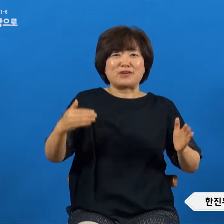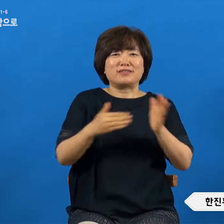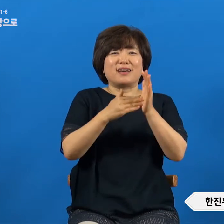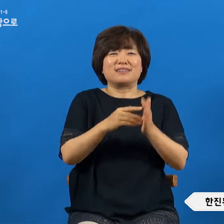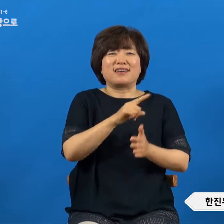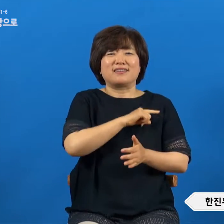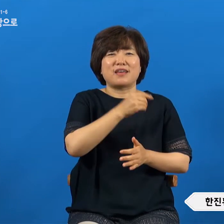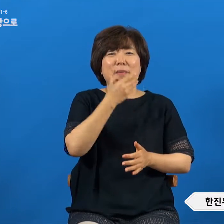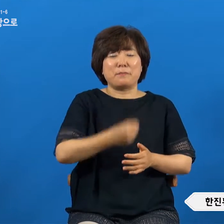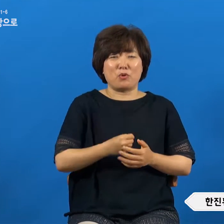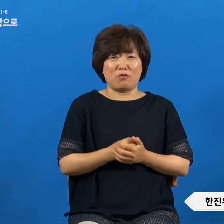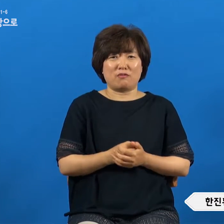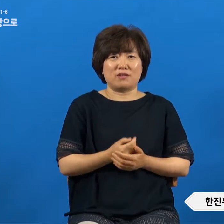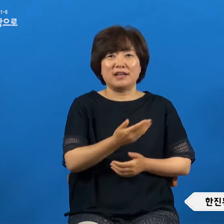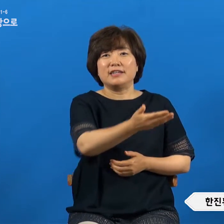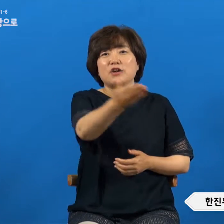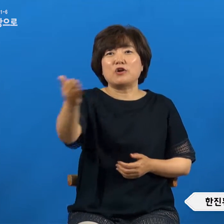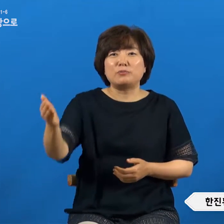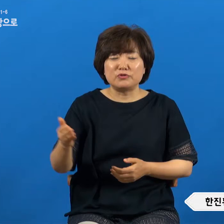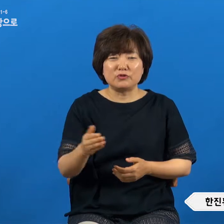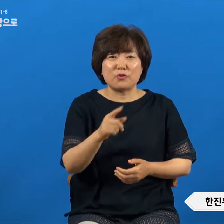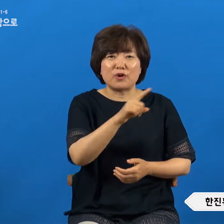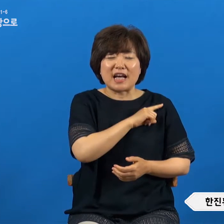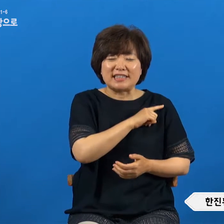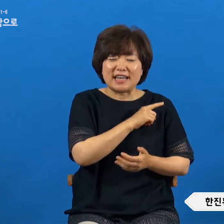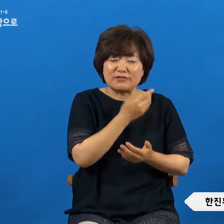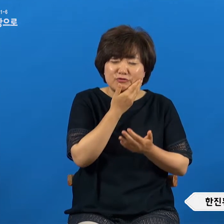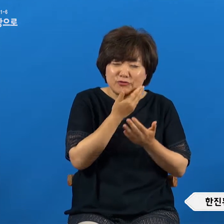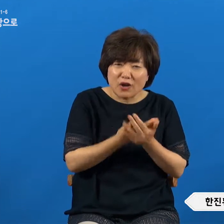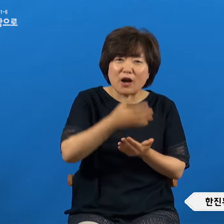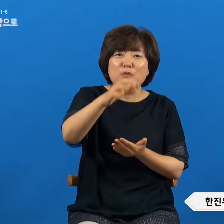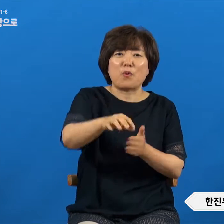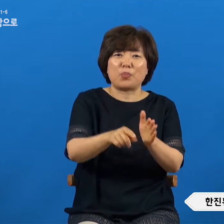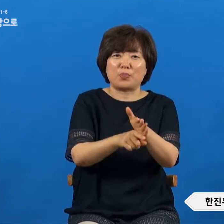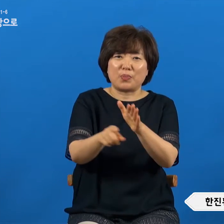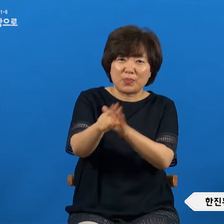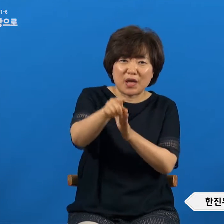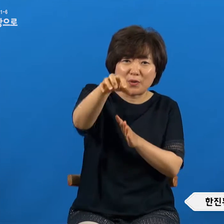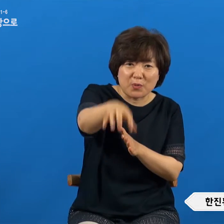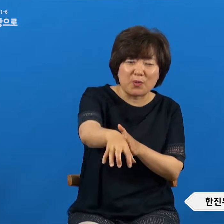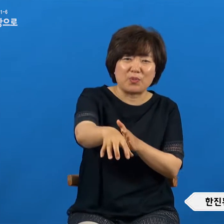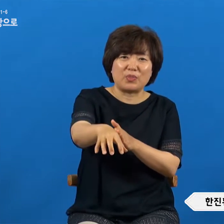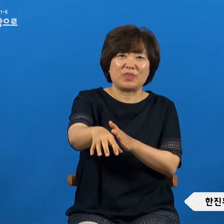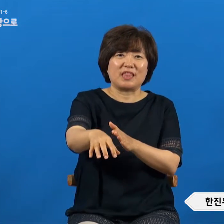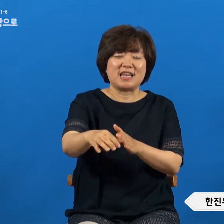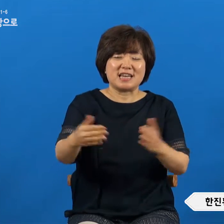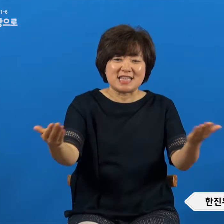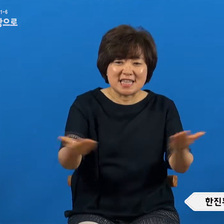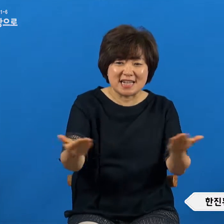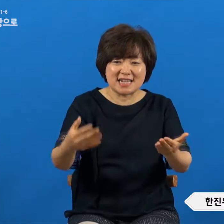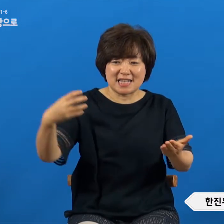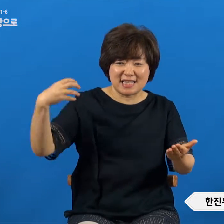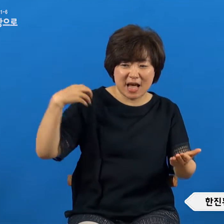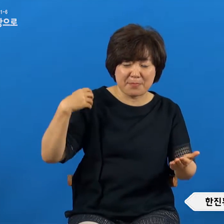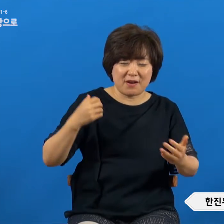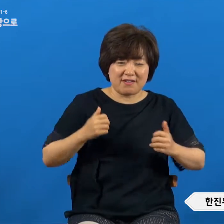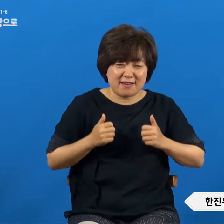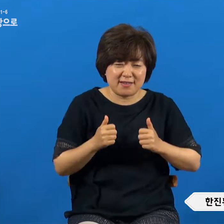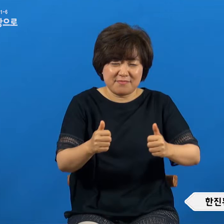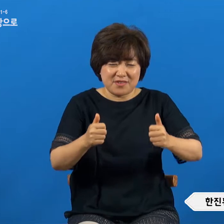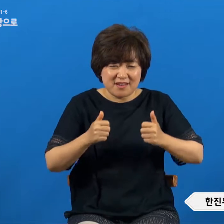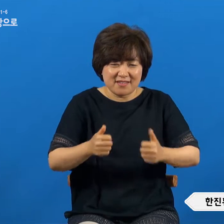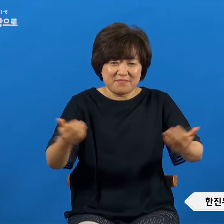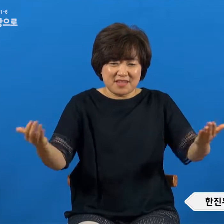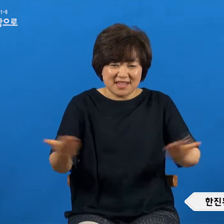하나님 나라 최전방에서 사역하다가 끝날 수만 있다면, 건강하게 끝나고 하나님 앞에 설 수만